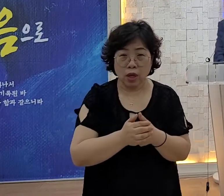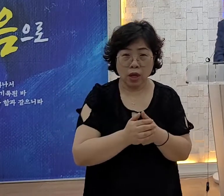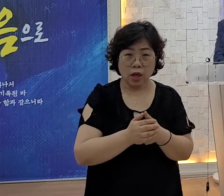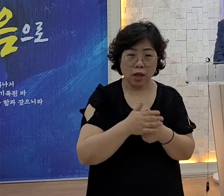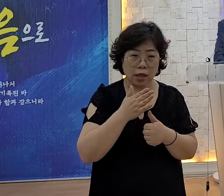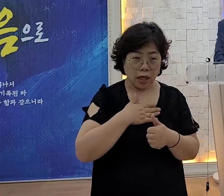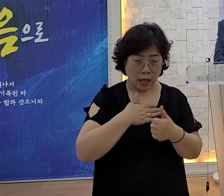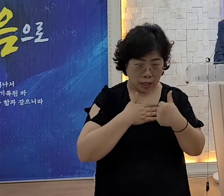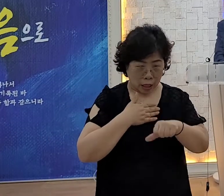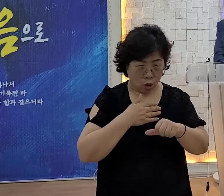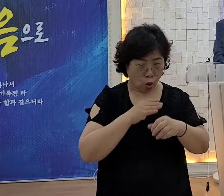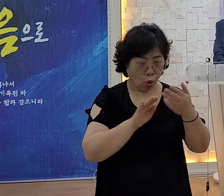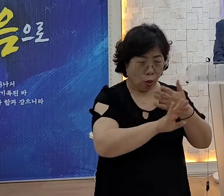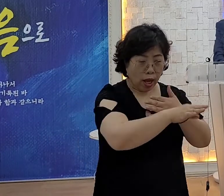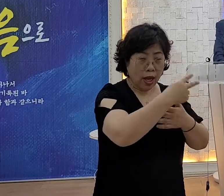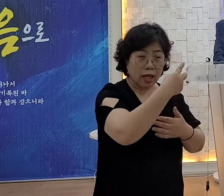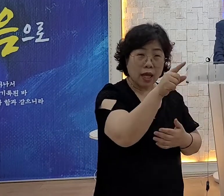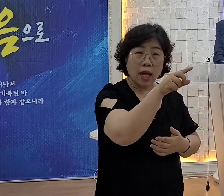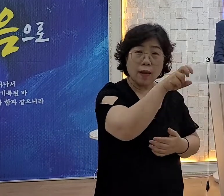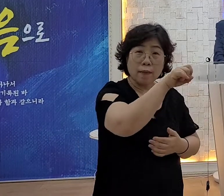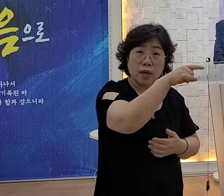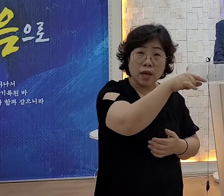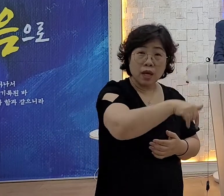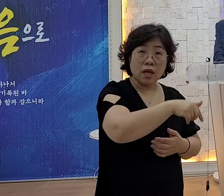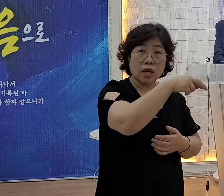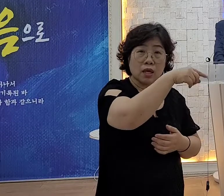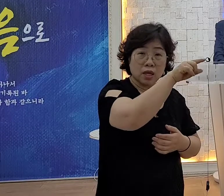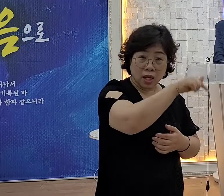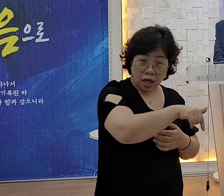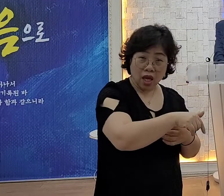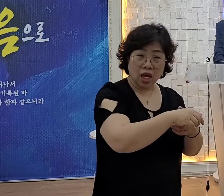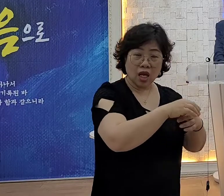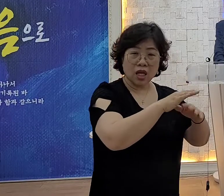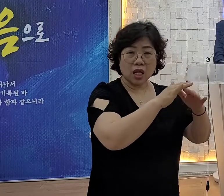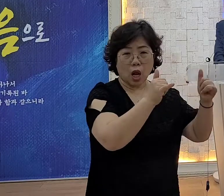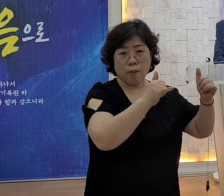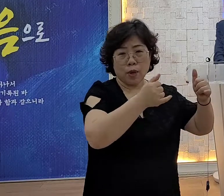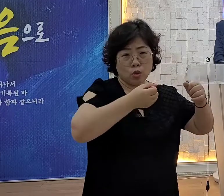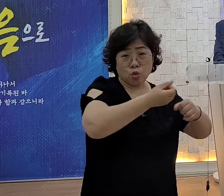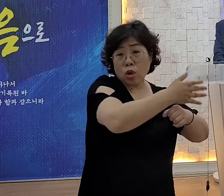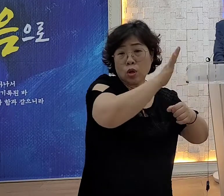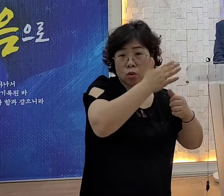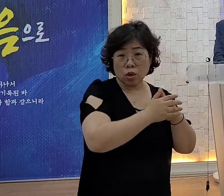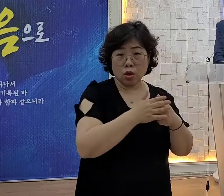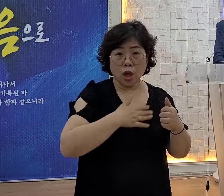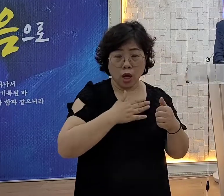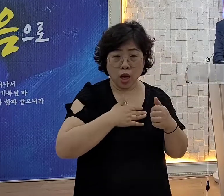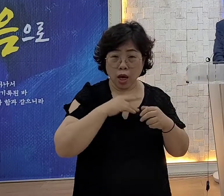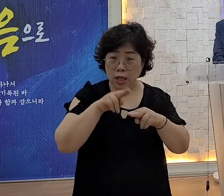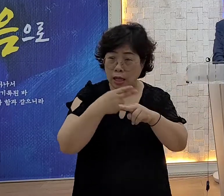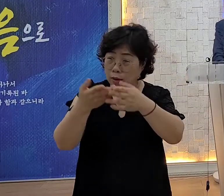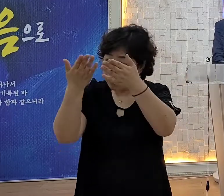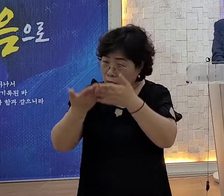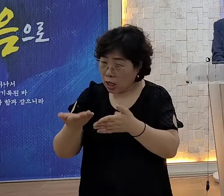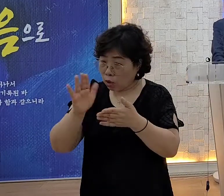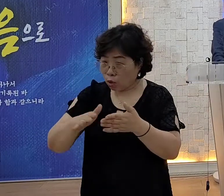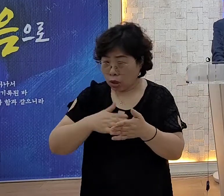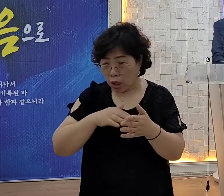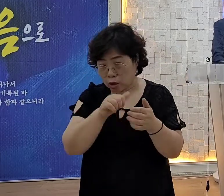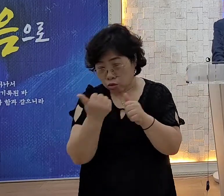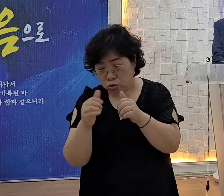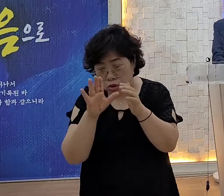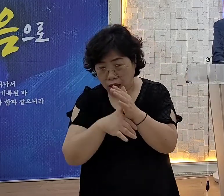갈 것입니다. 이 말이에요. 주셔봤자 나는 자식도 없으니까 내 우선이 없는데 그게 누구한테 가요?